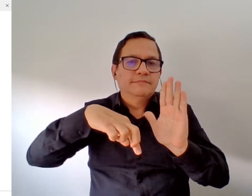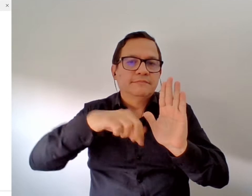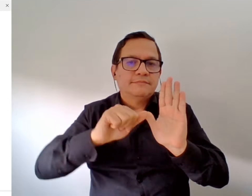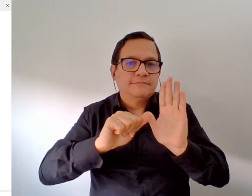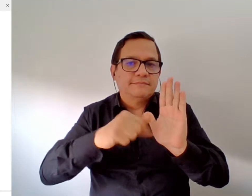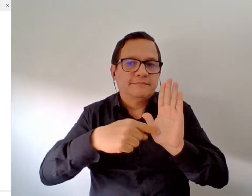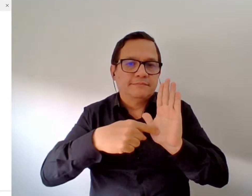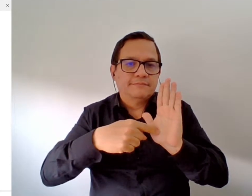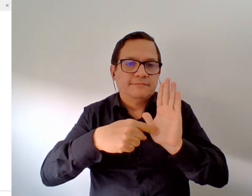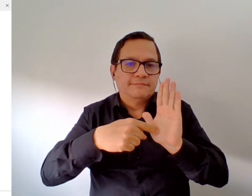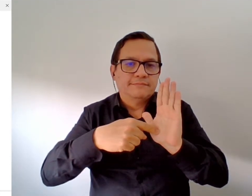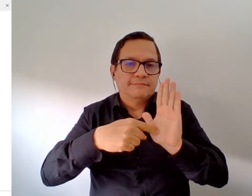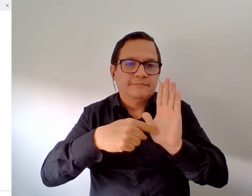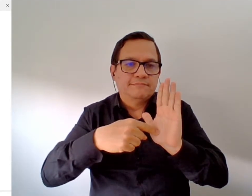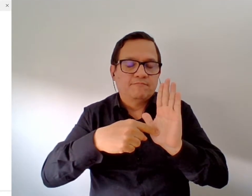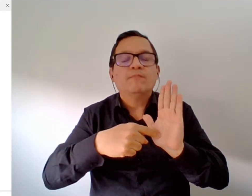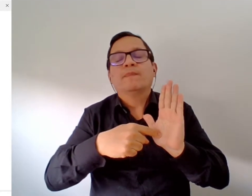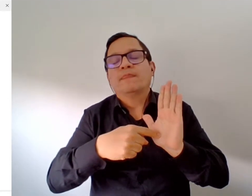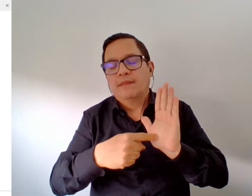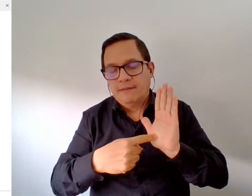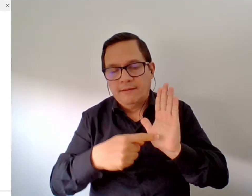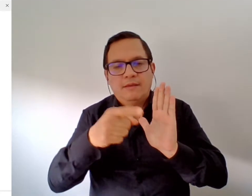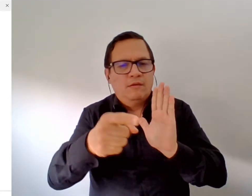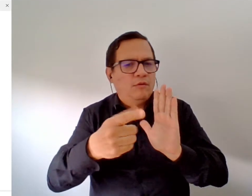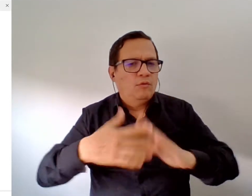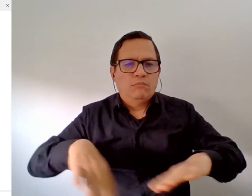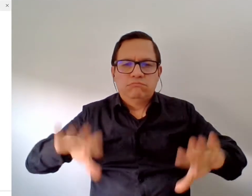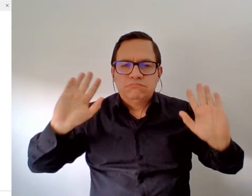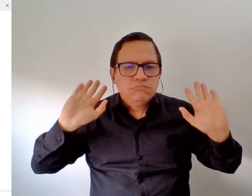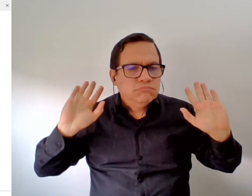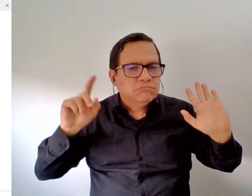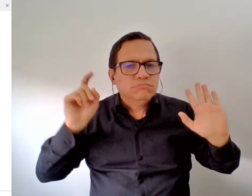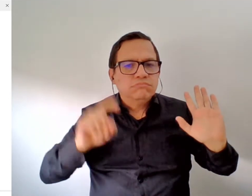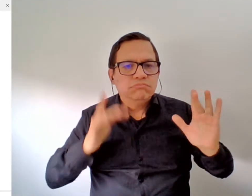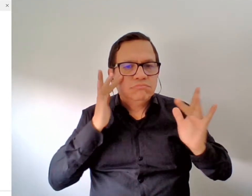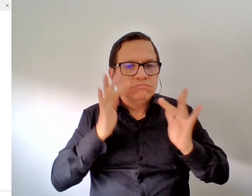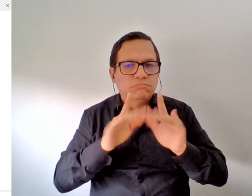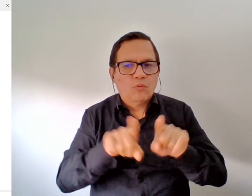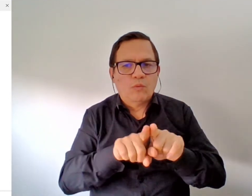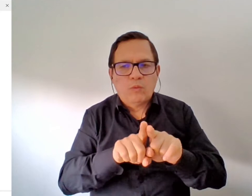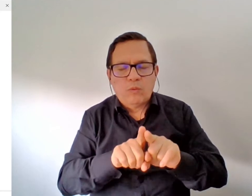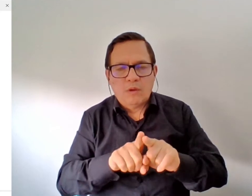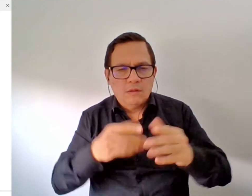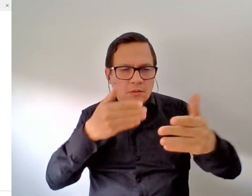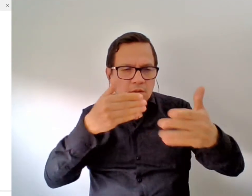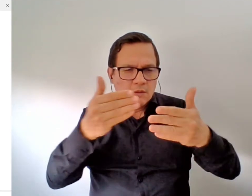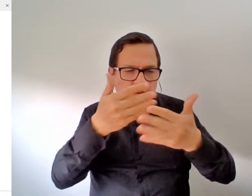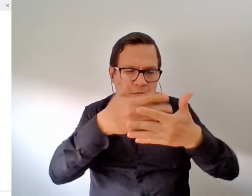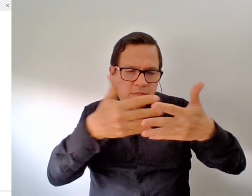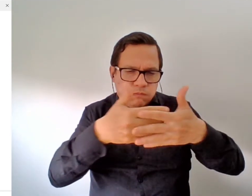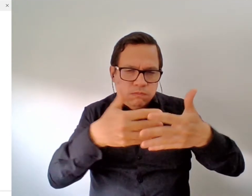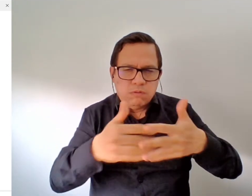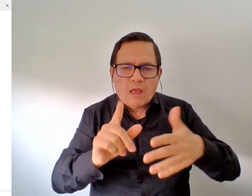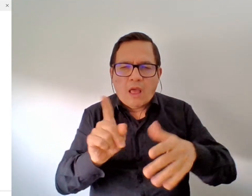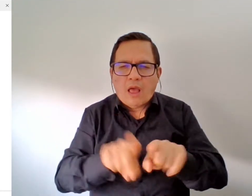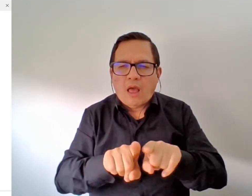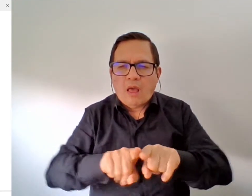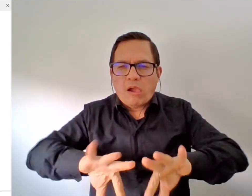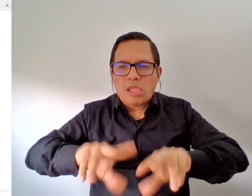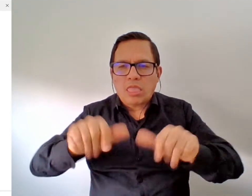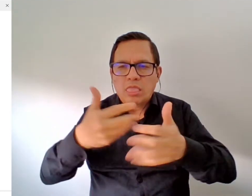APA. En cualquier caso, cumpla con las normas de referenciación y evite el